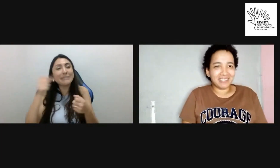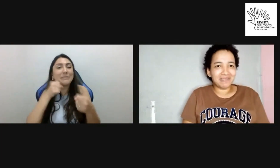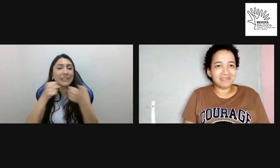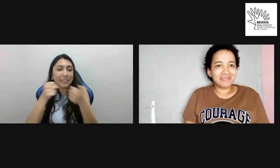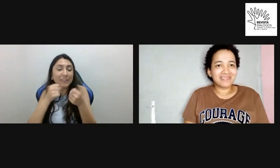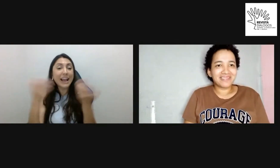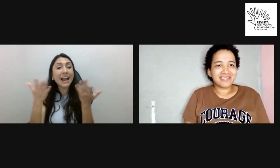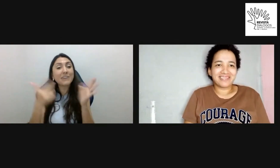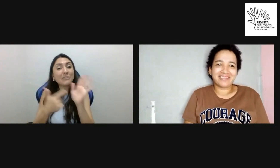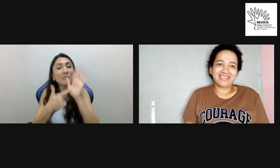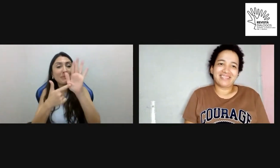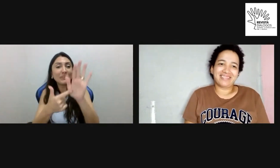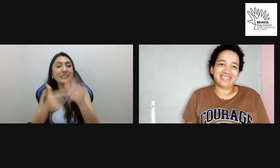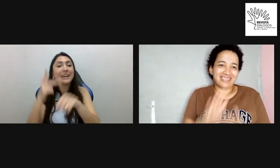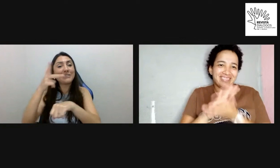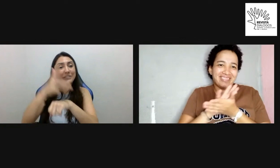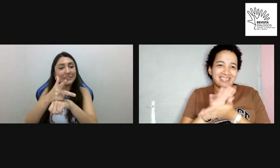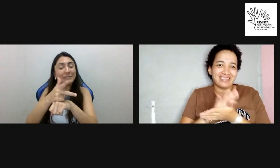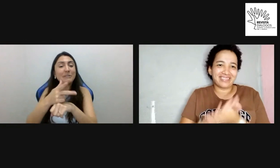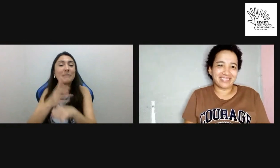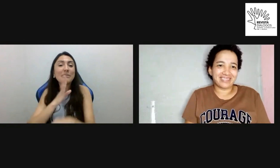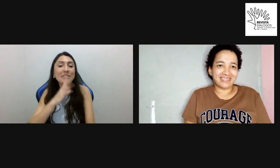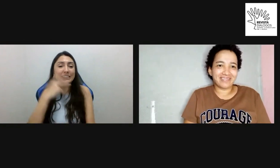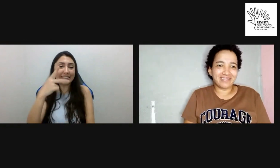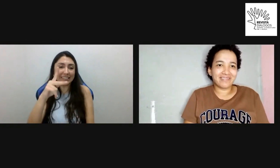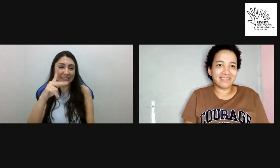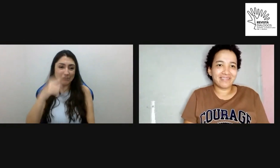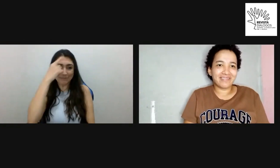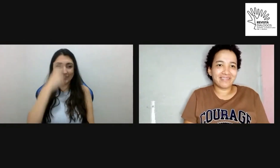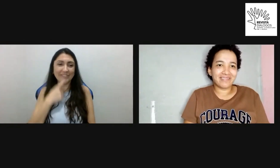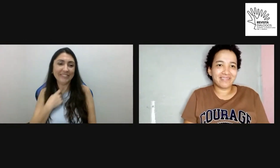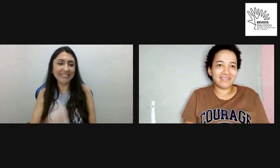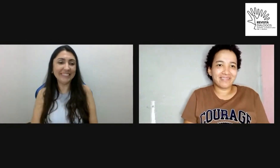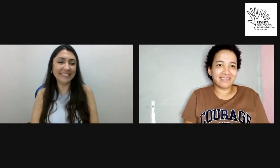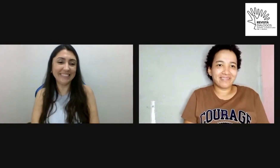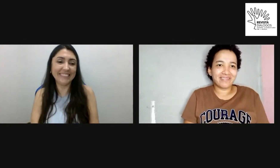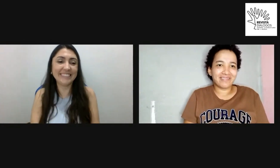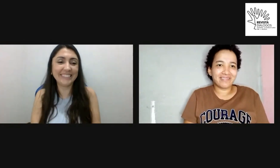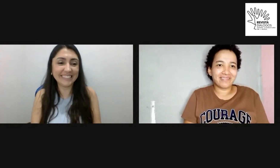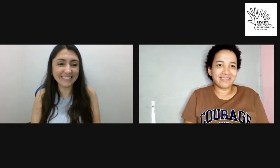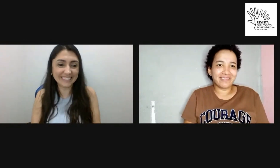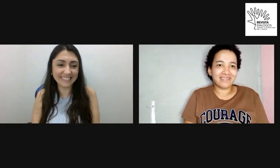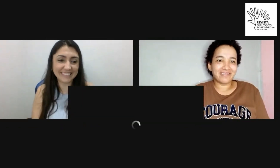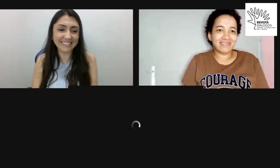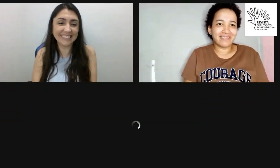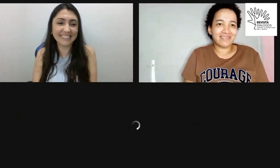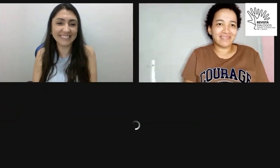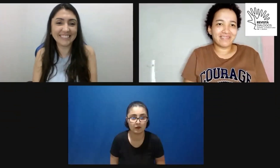Muito obrigada pela entrevista. Agora vamos apresentar um vídeo para conhecer o seu perfil de trabalho.